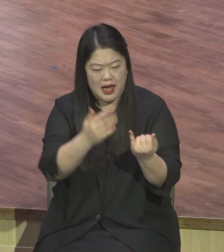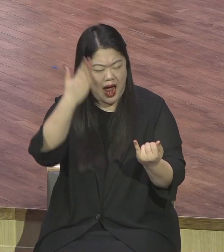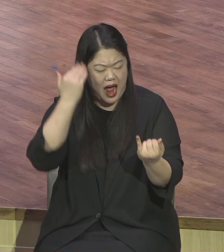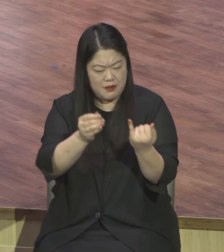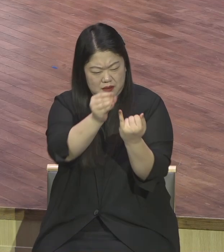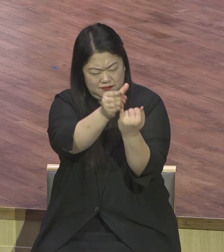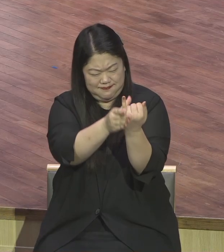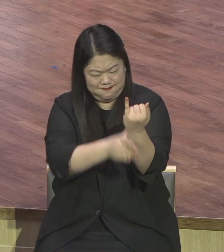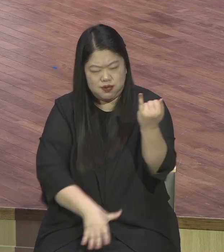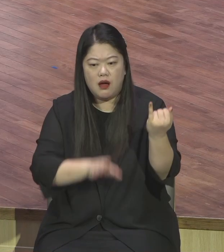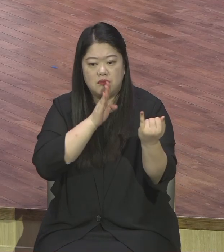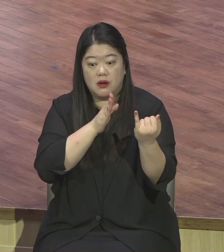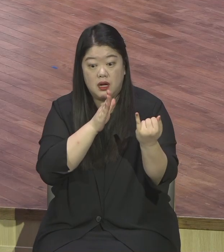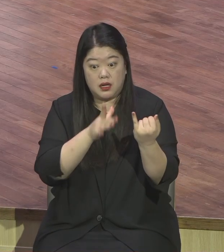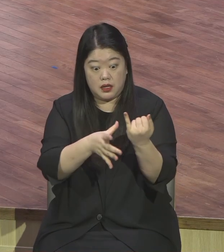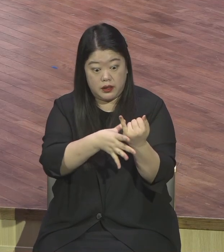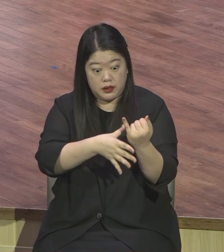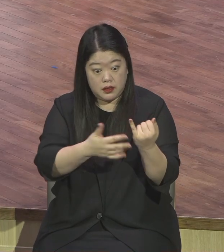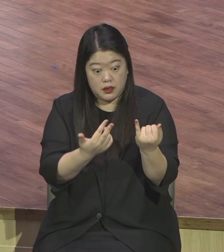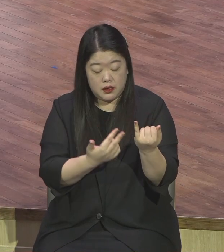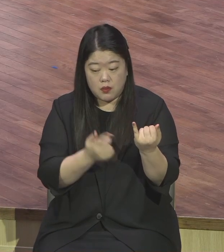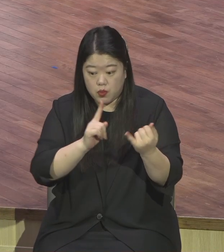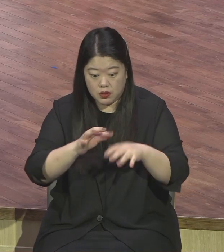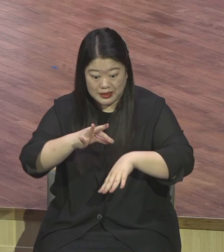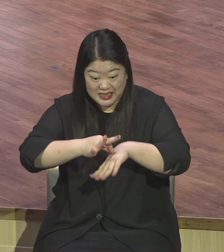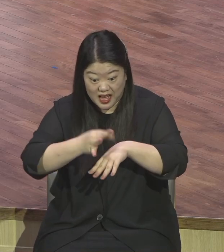율법의 삶이 얼마나 무서운지